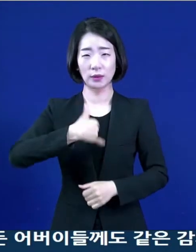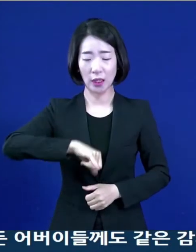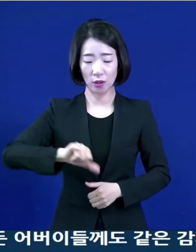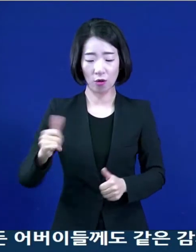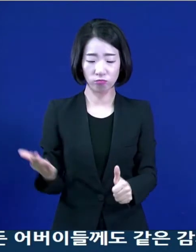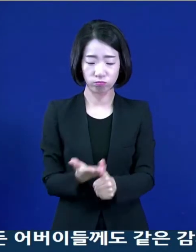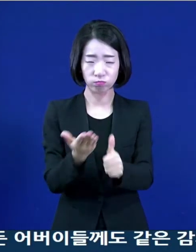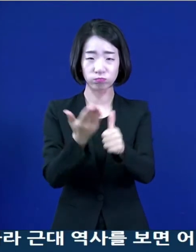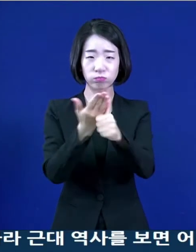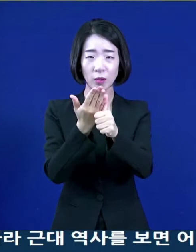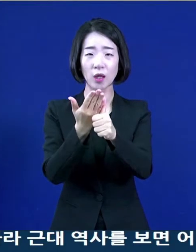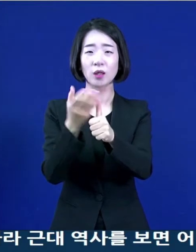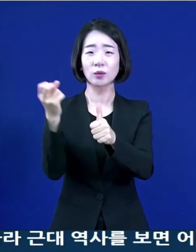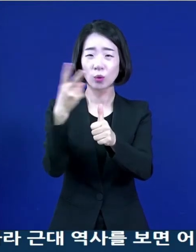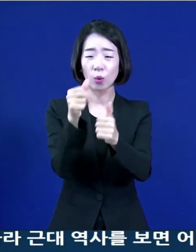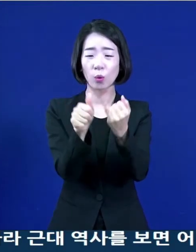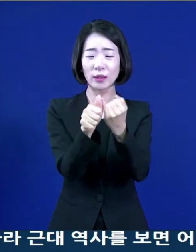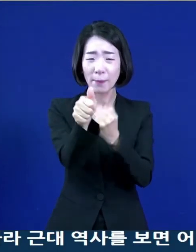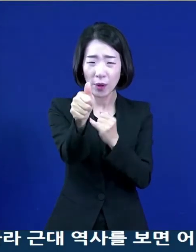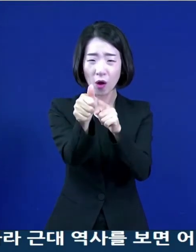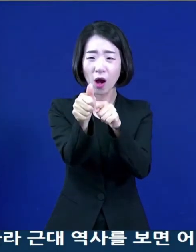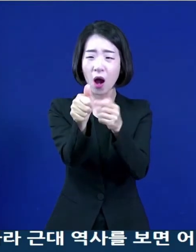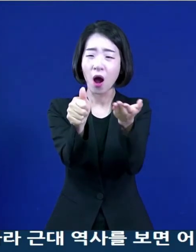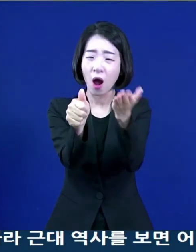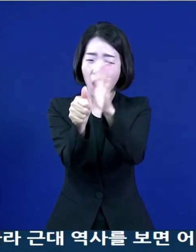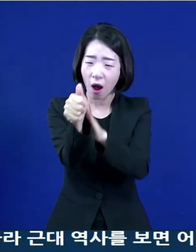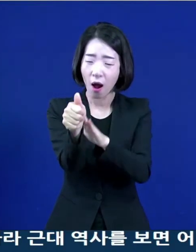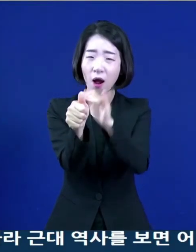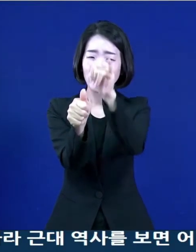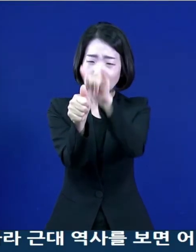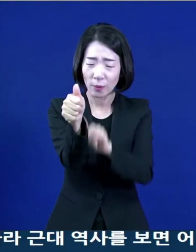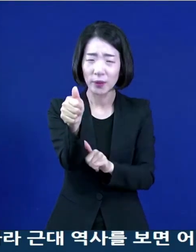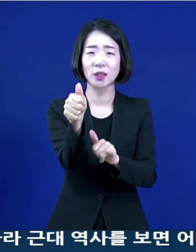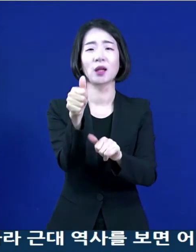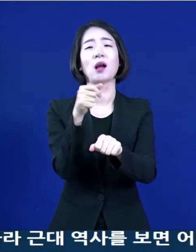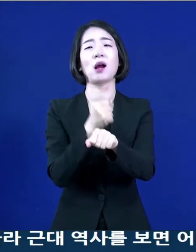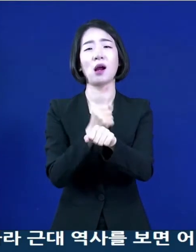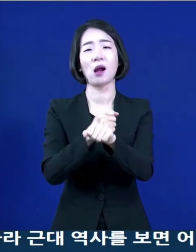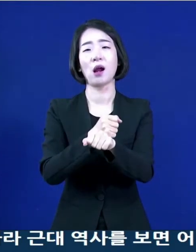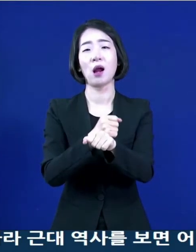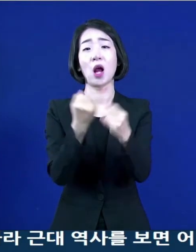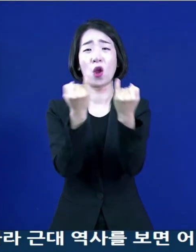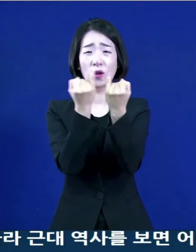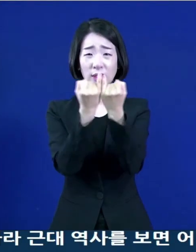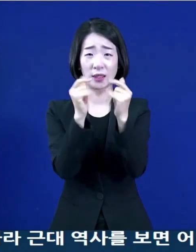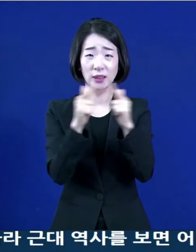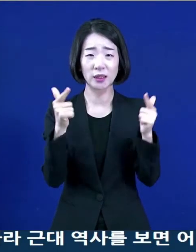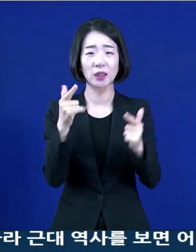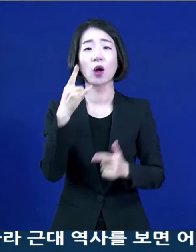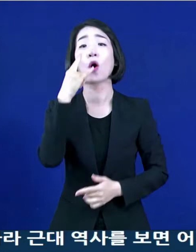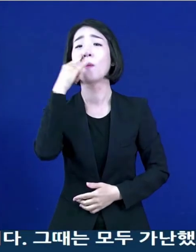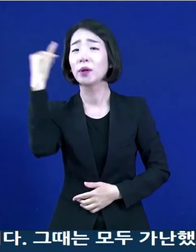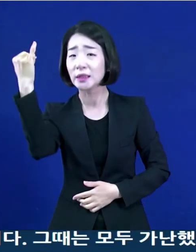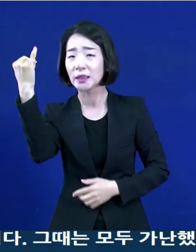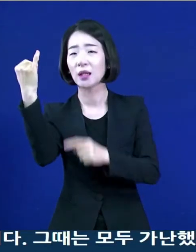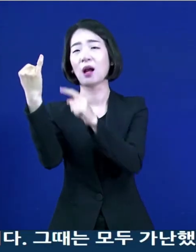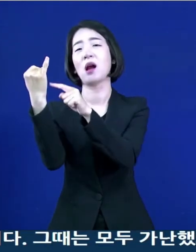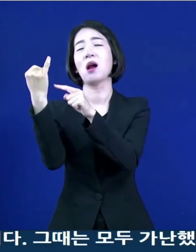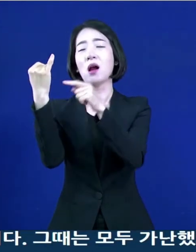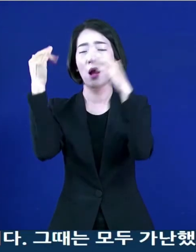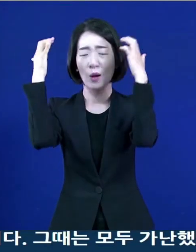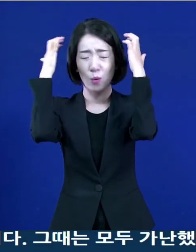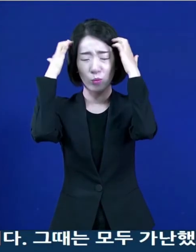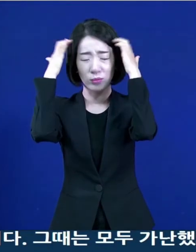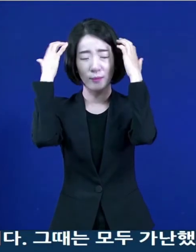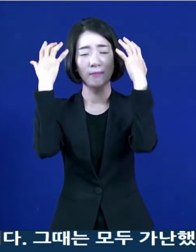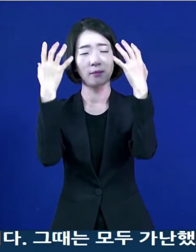남편을 잘 뒷바라지하느라고 모든 여성들이 고생했습니다. 또 그 당시에는